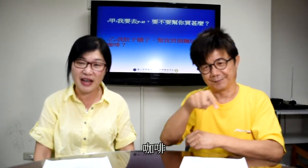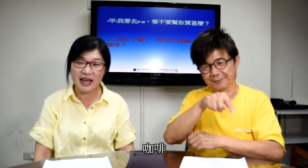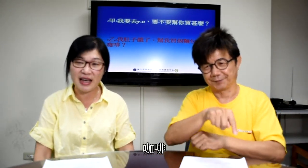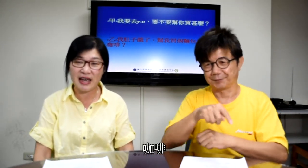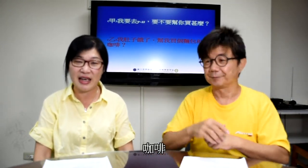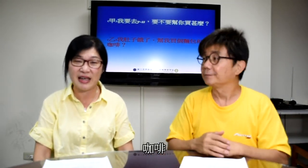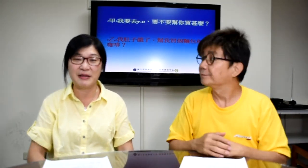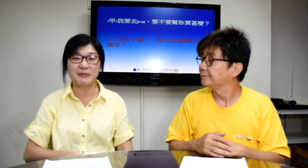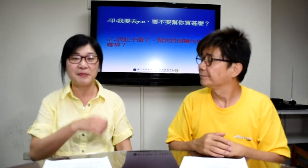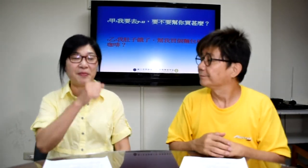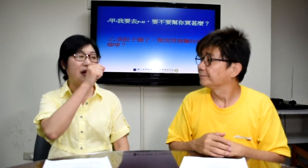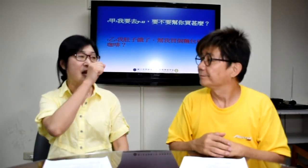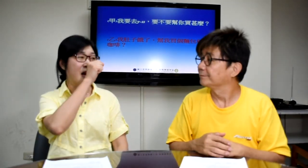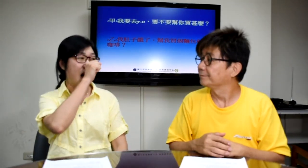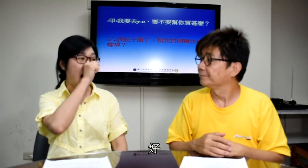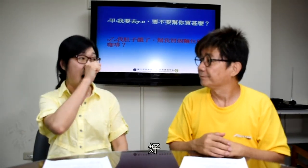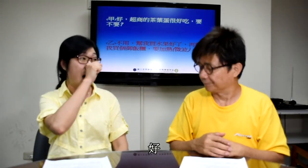啡。好。